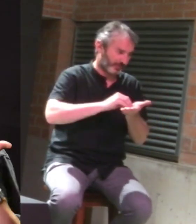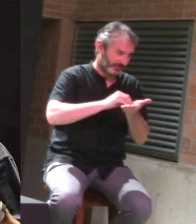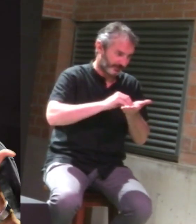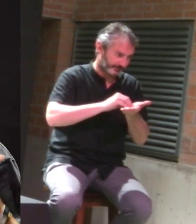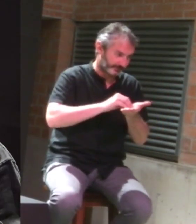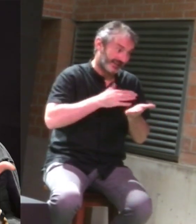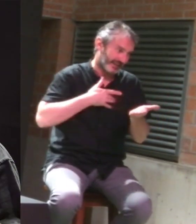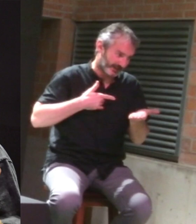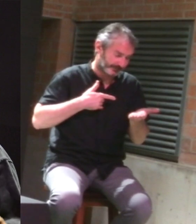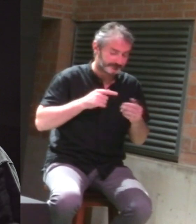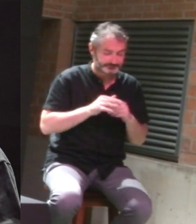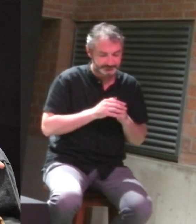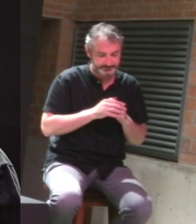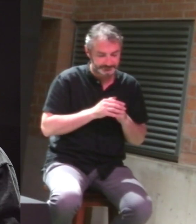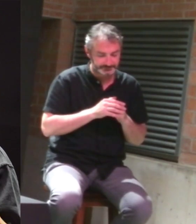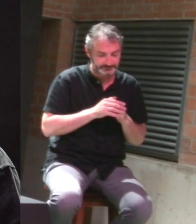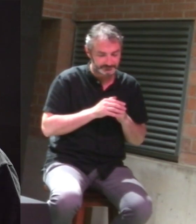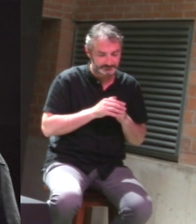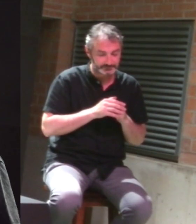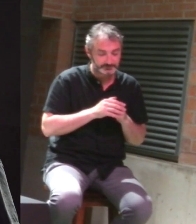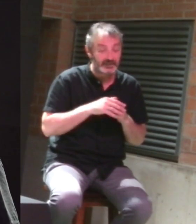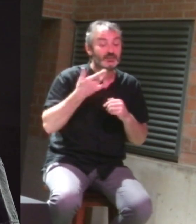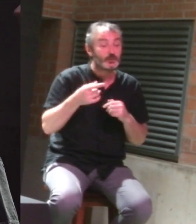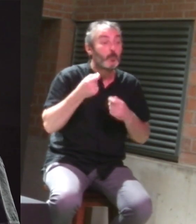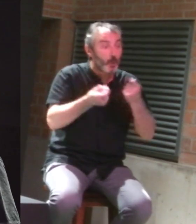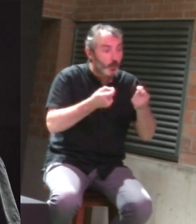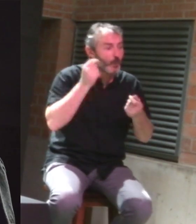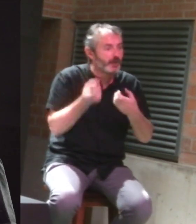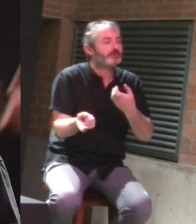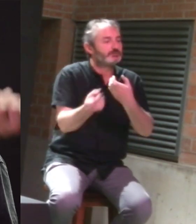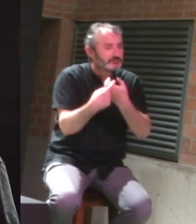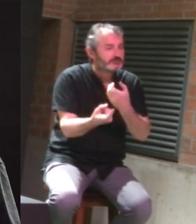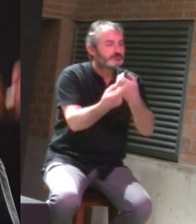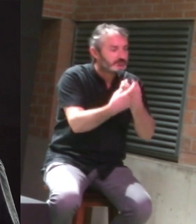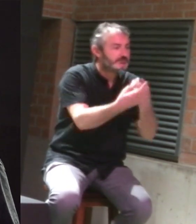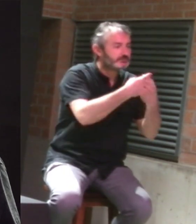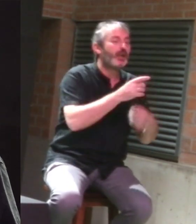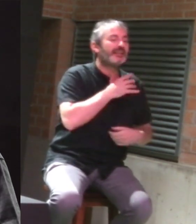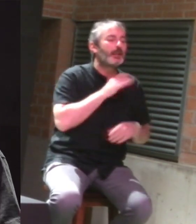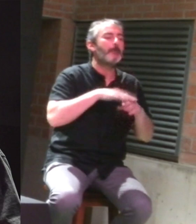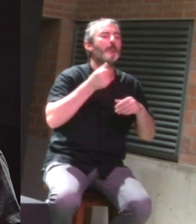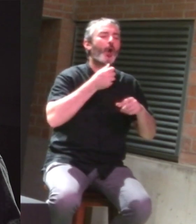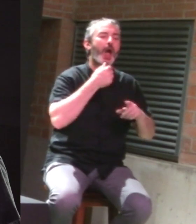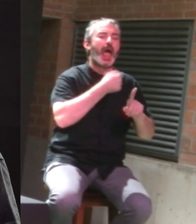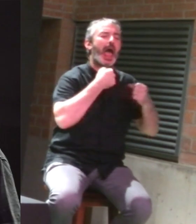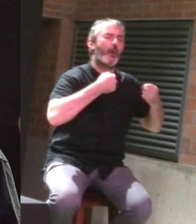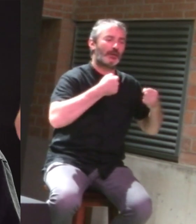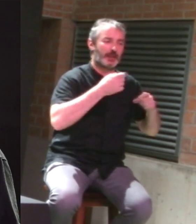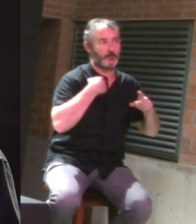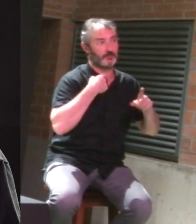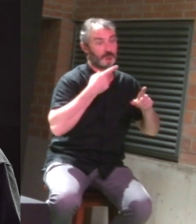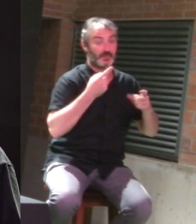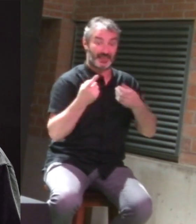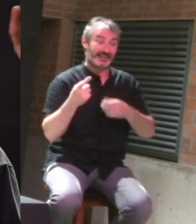y empezaron a lograr que las mujeres se fueran incorporando a las sociedades obreras de resistencia, que estaban integradas en